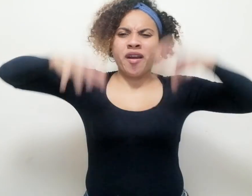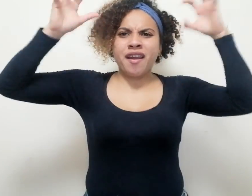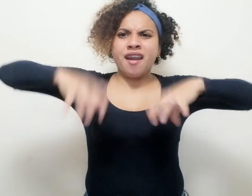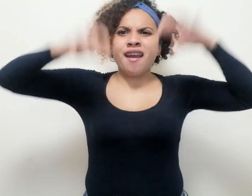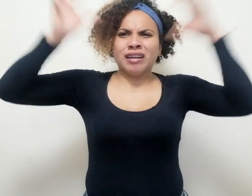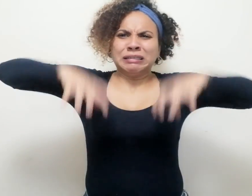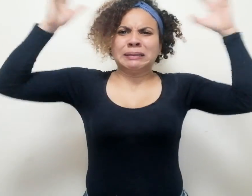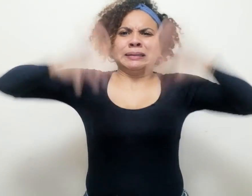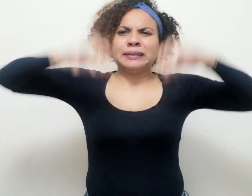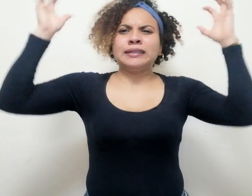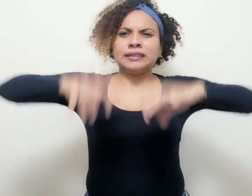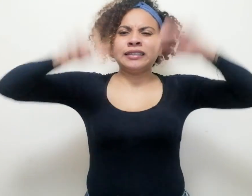y